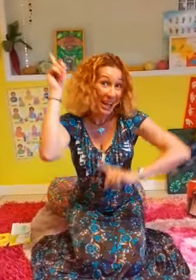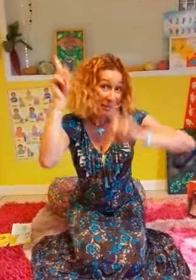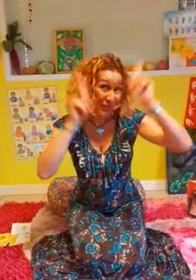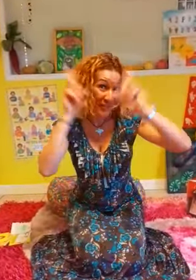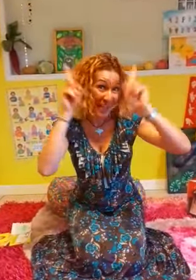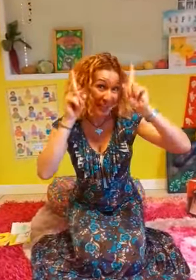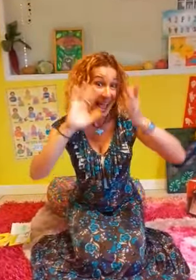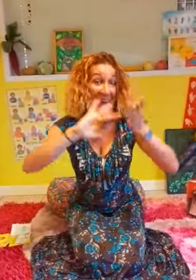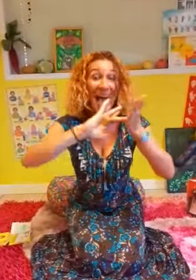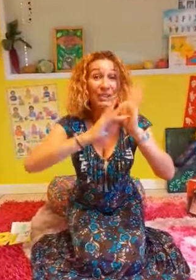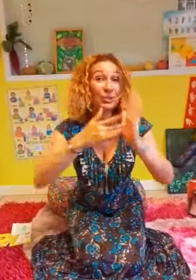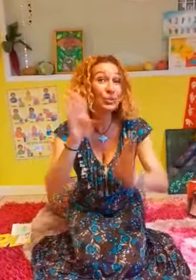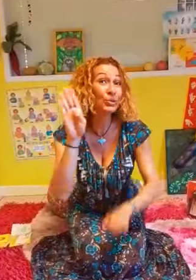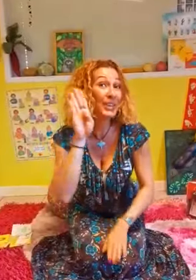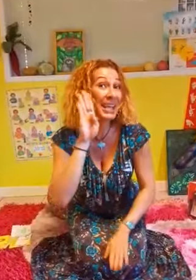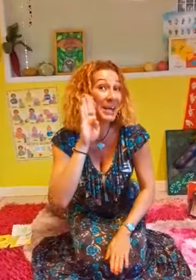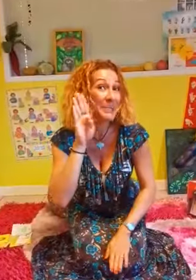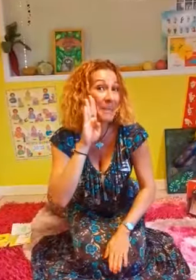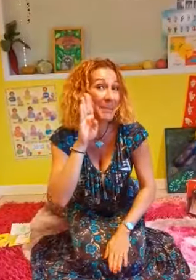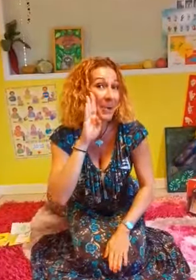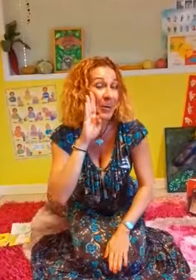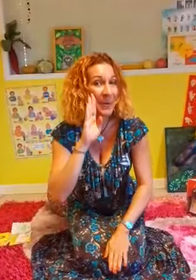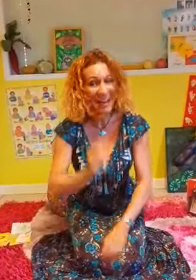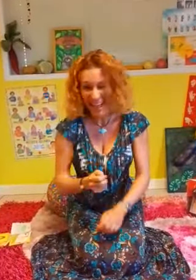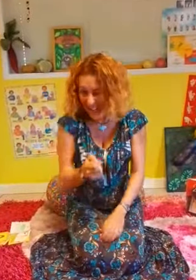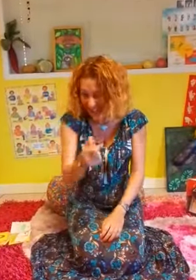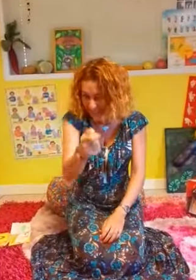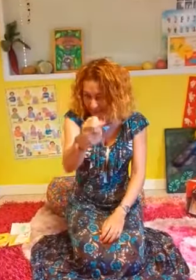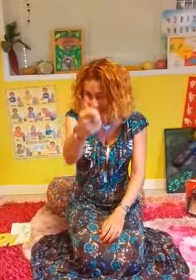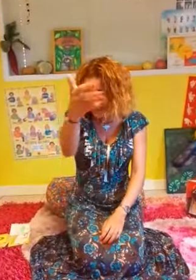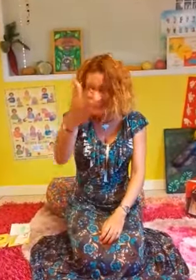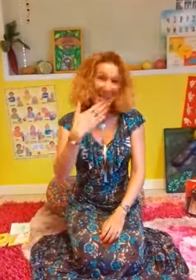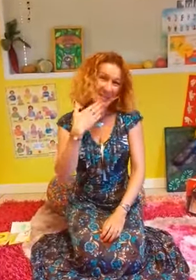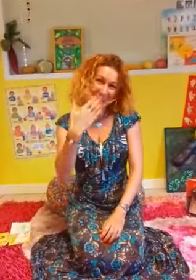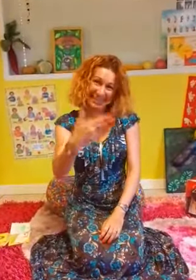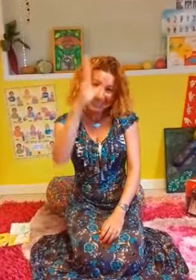fête à toutes les mamans. A bientôt. Merci. Merci.